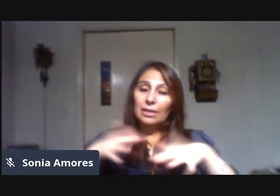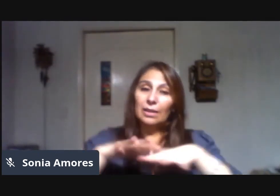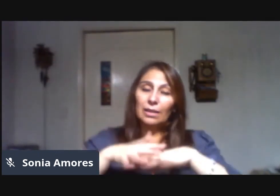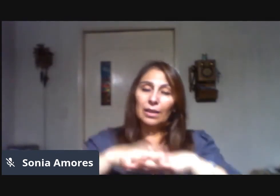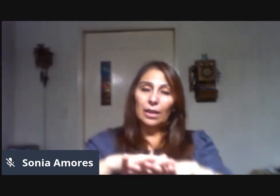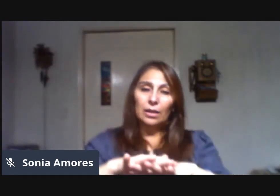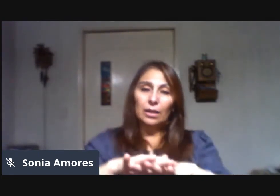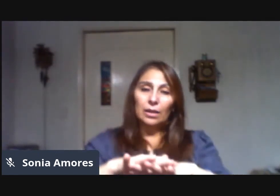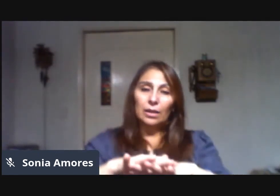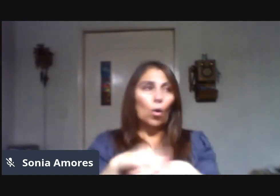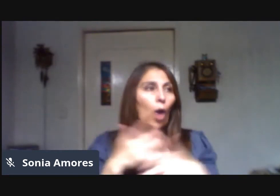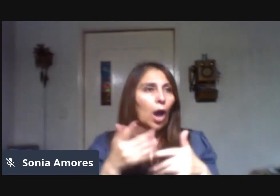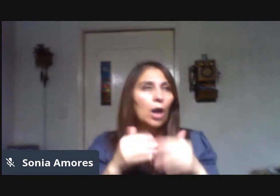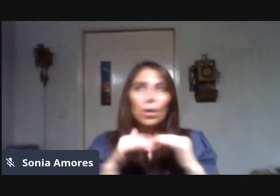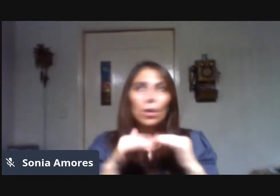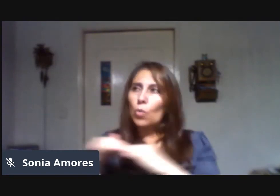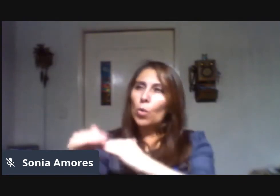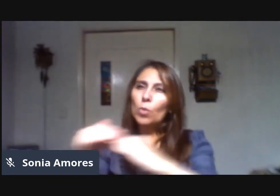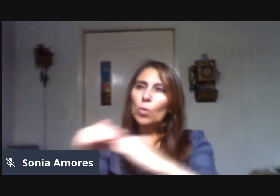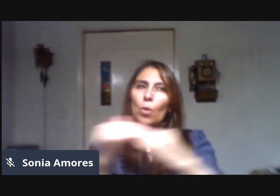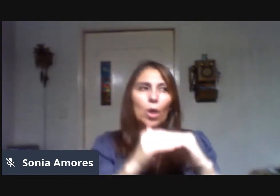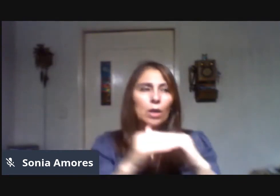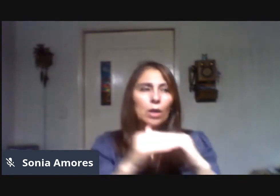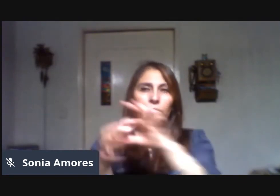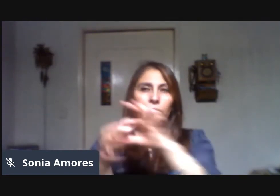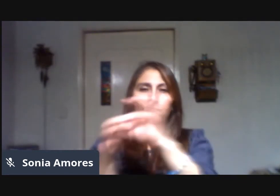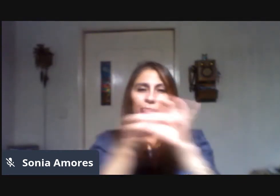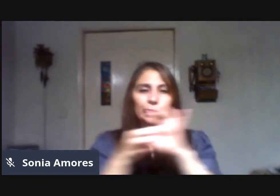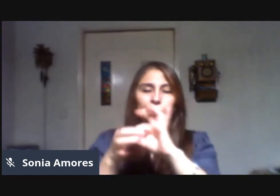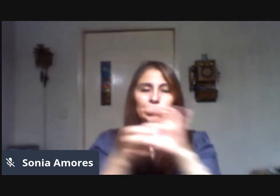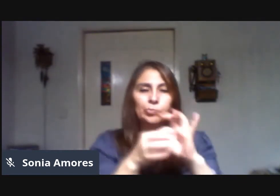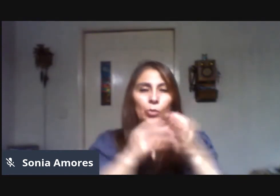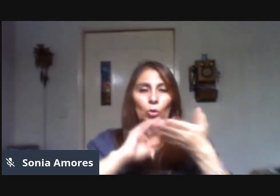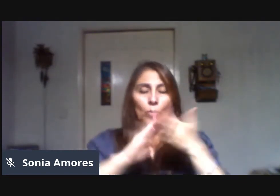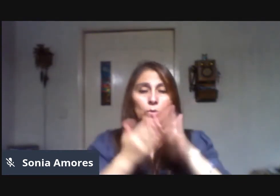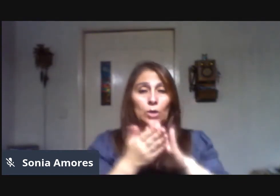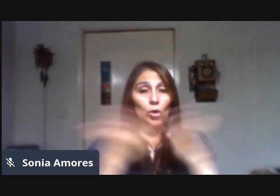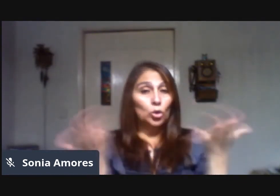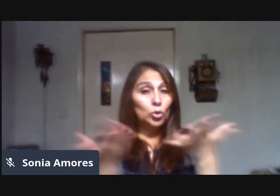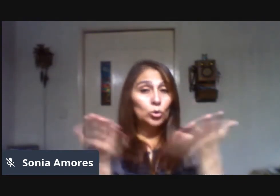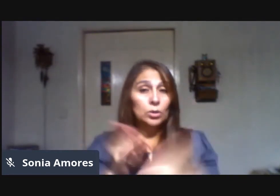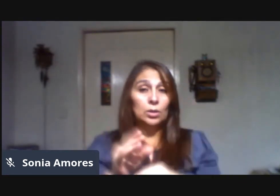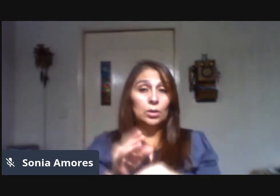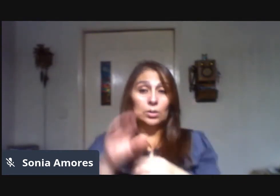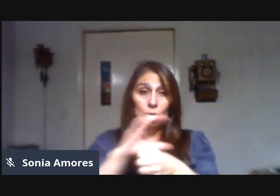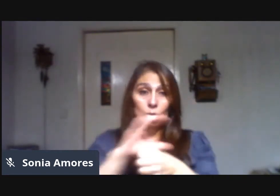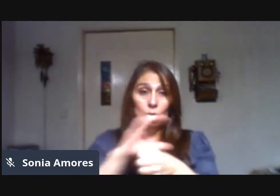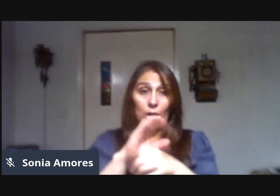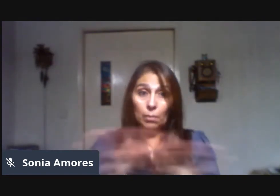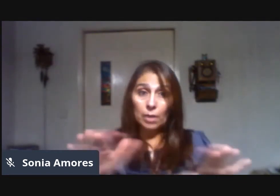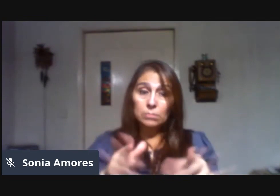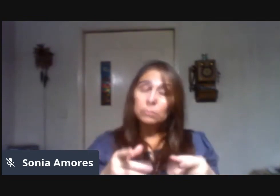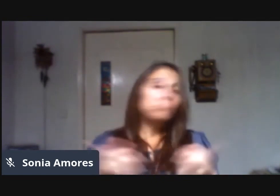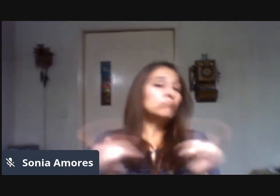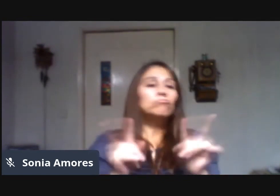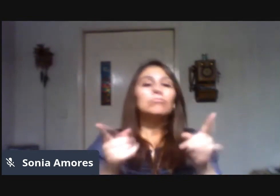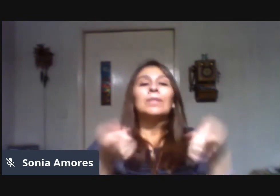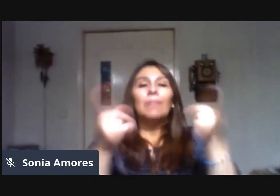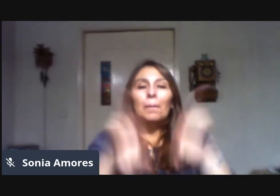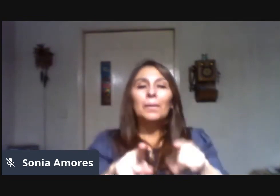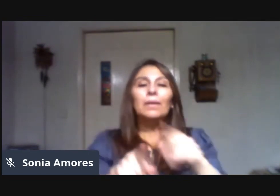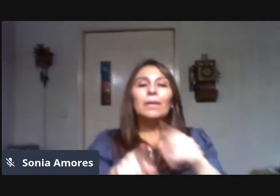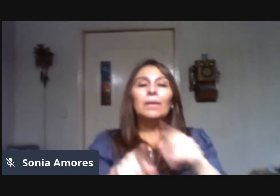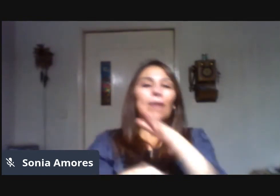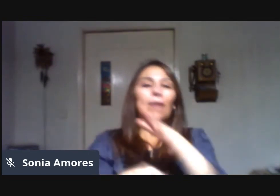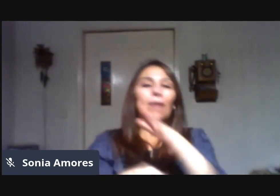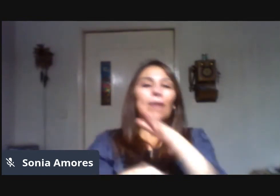vecindad, del lazo comunitario, que no solamente es urbano, sino que también es rural. Ahí también un diálogo que toca reconstruir,